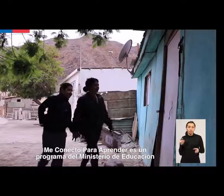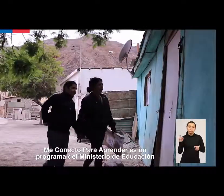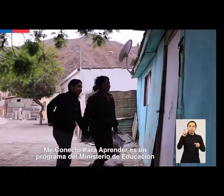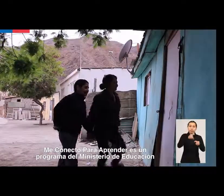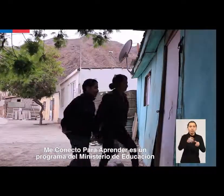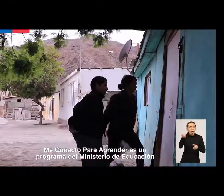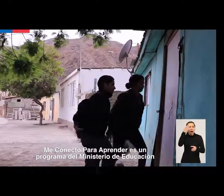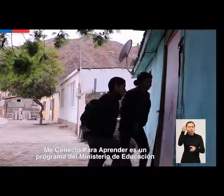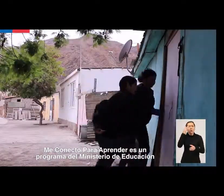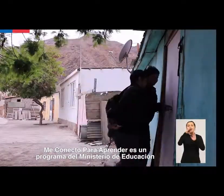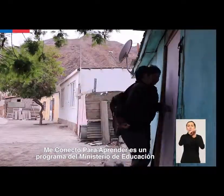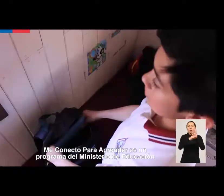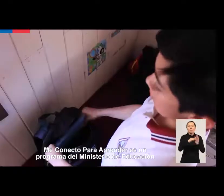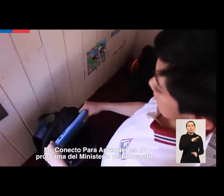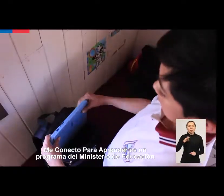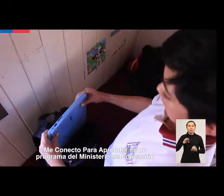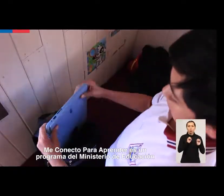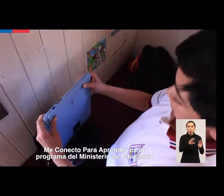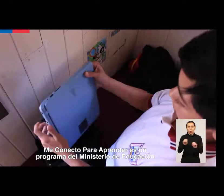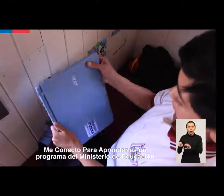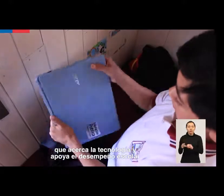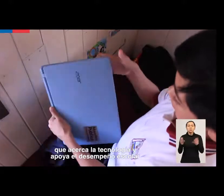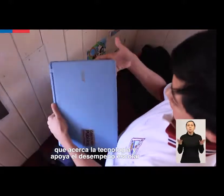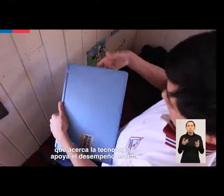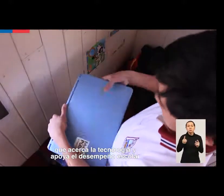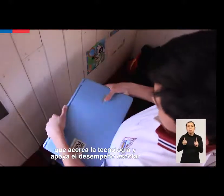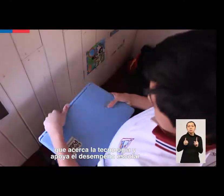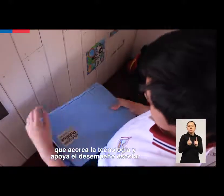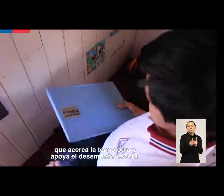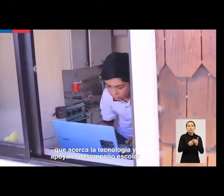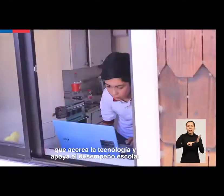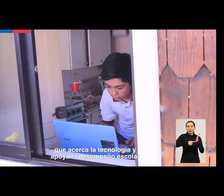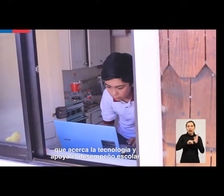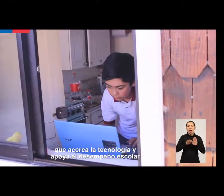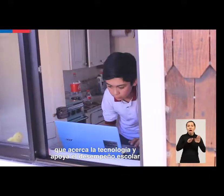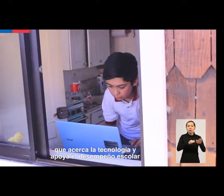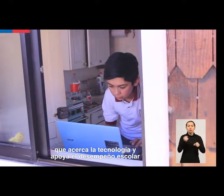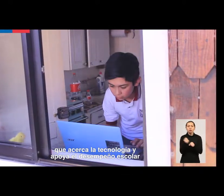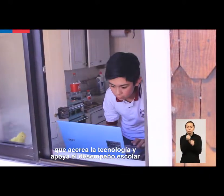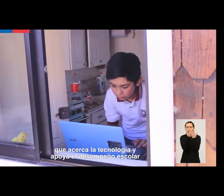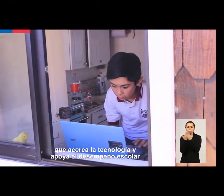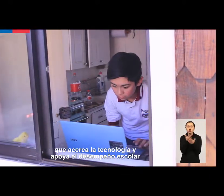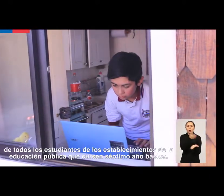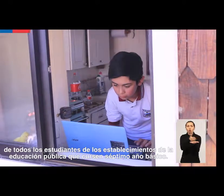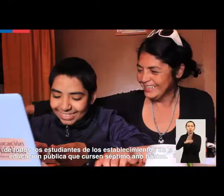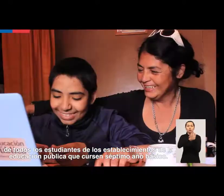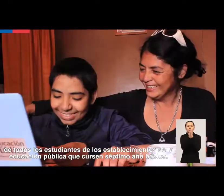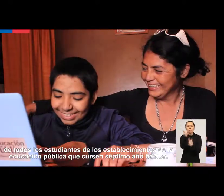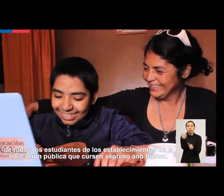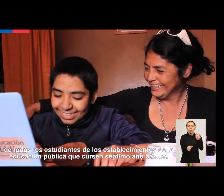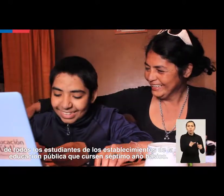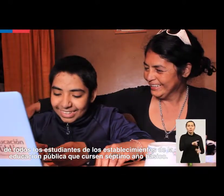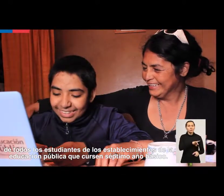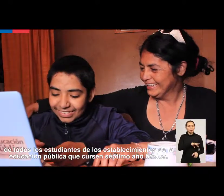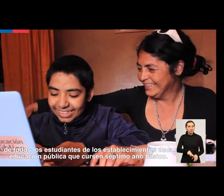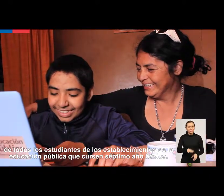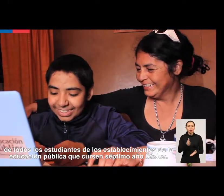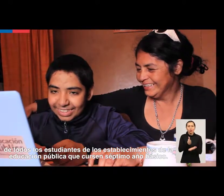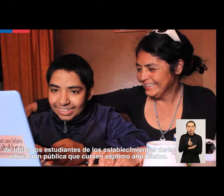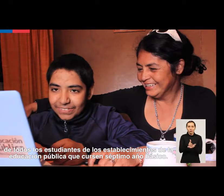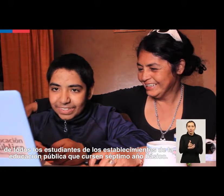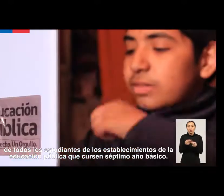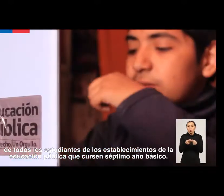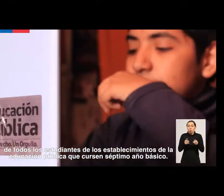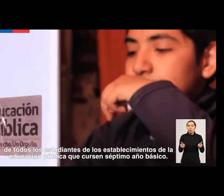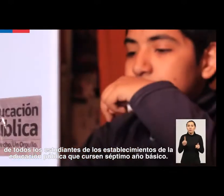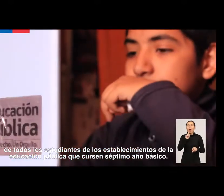Me Conecto para Aprender es un programa del Ministerio de Educación que acerca la tecnología y apoya el desempeño escolar de todos los estudiantes de los